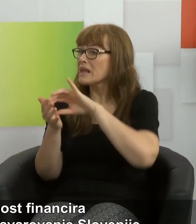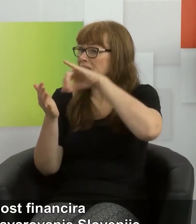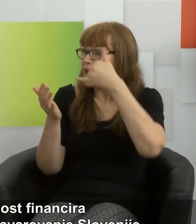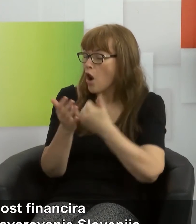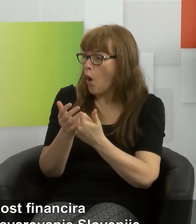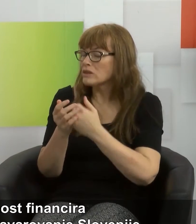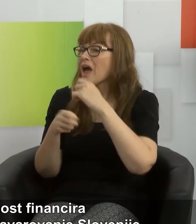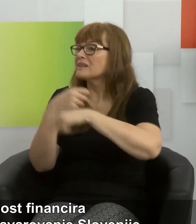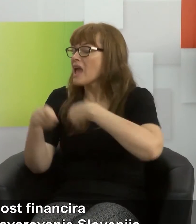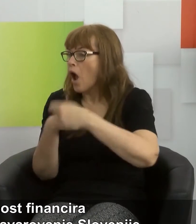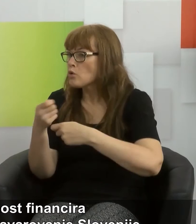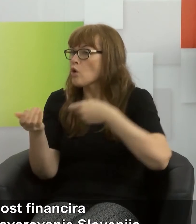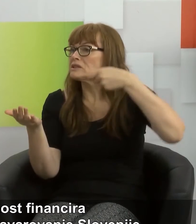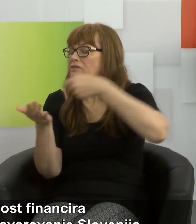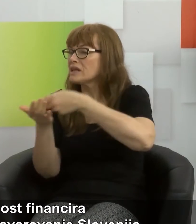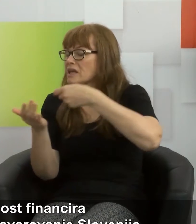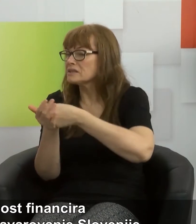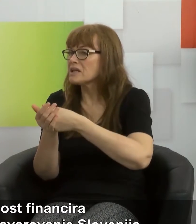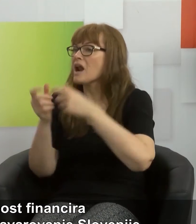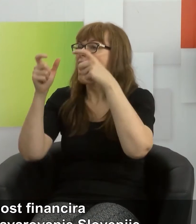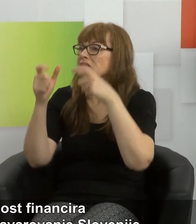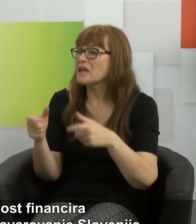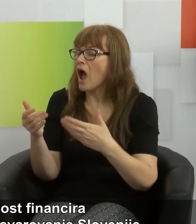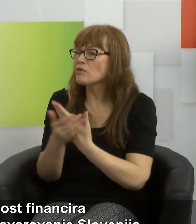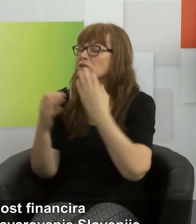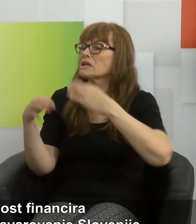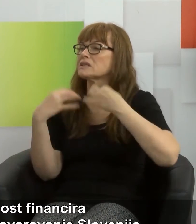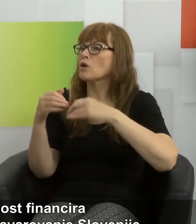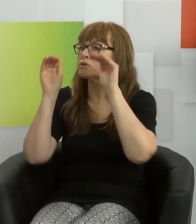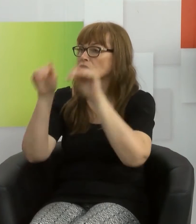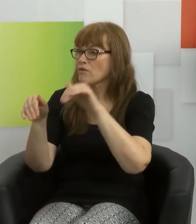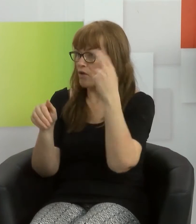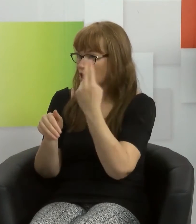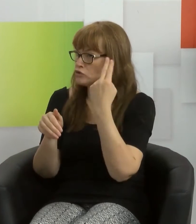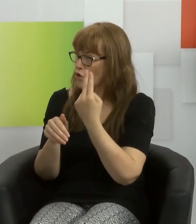Celotno dejavnost financira Zavod za zdravstveno zavarovanje Slovenije.